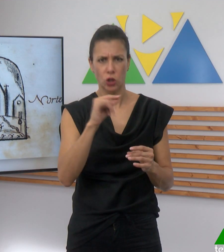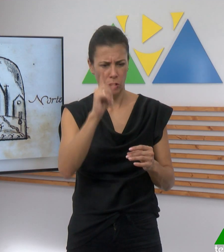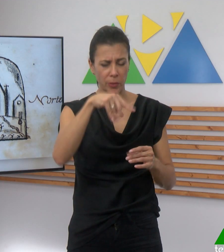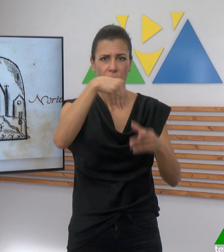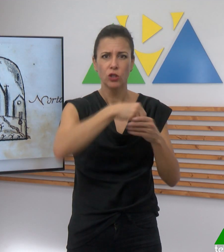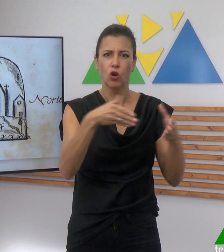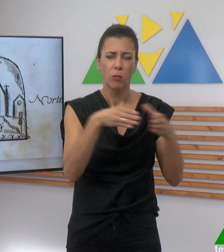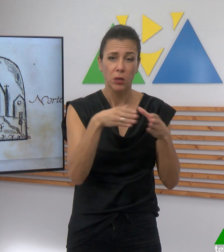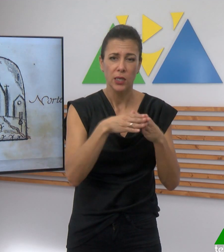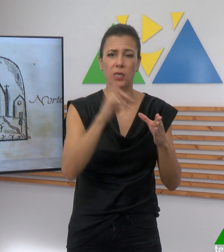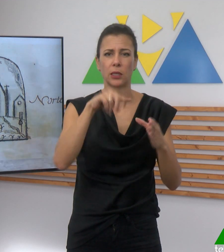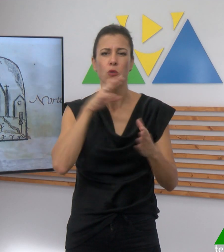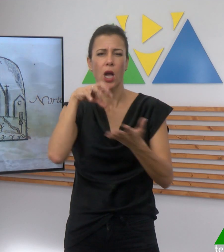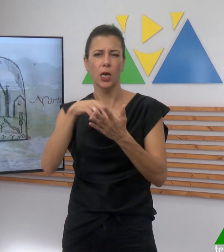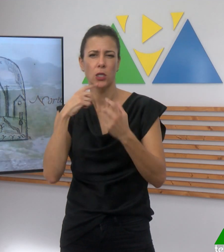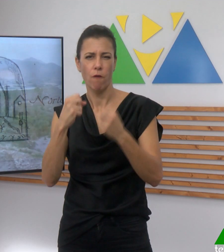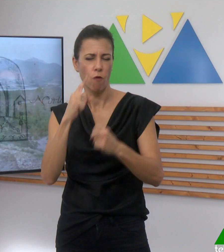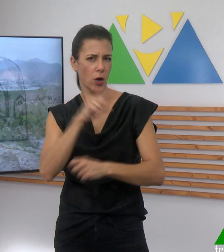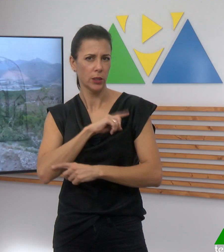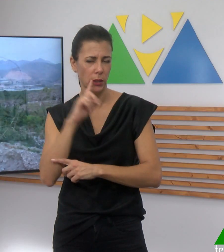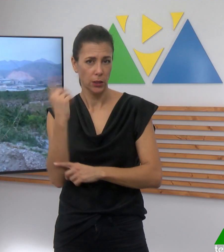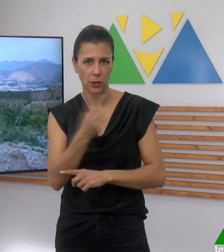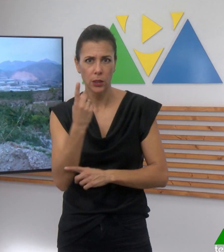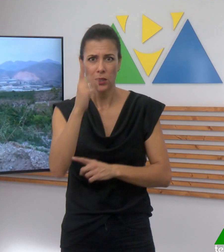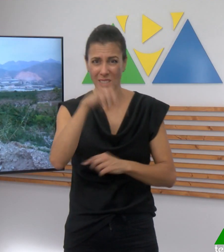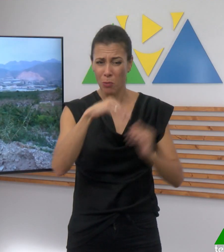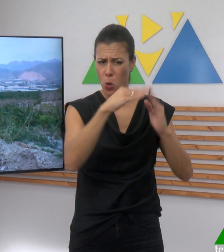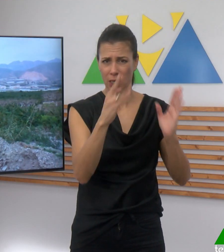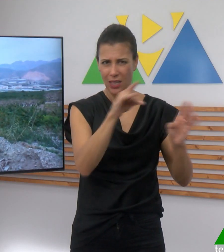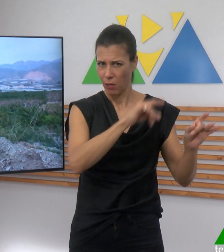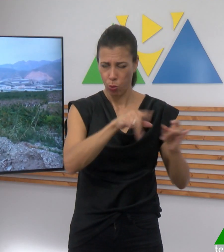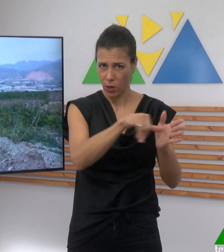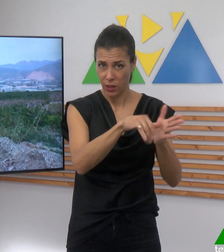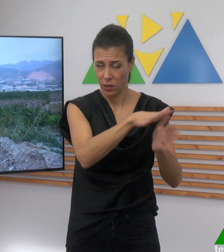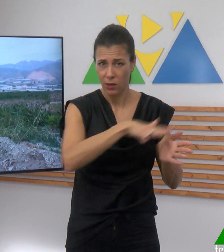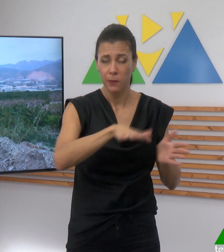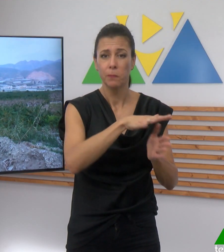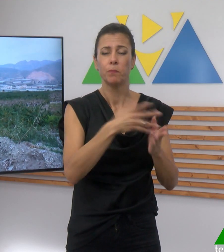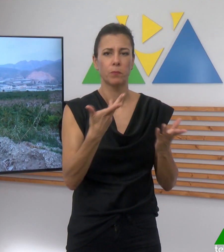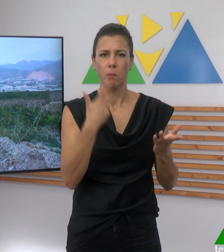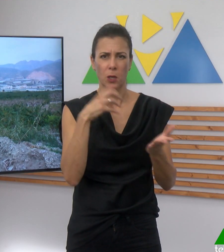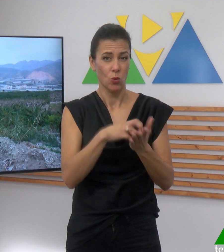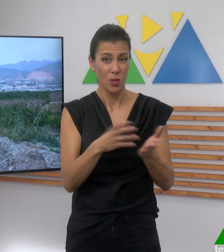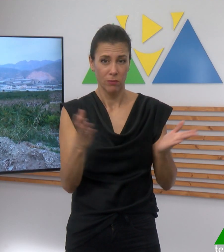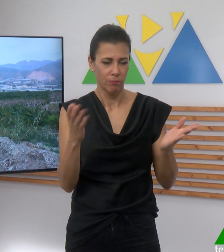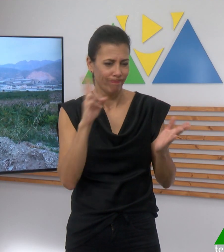una casa fuerte había tenido un Ingenio de azúcar que también debió estar por aquí y indudablemente no ha quedado nada